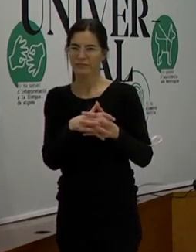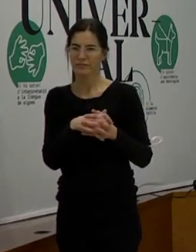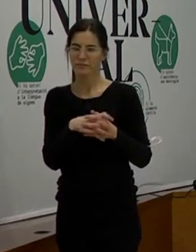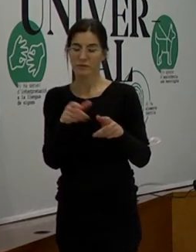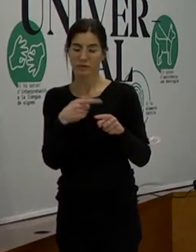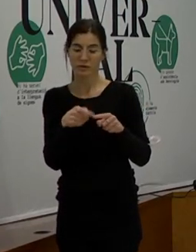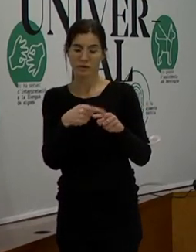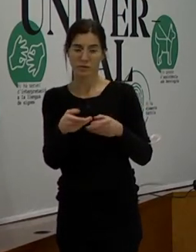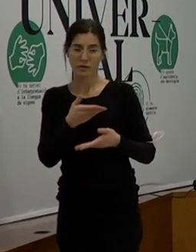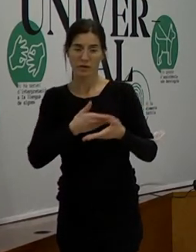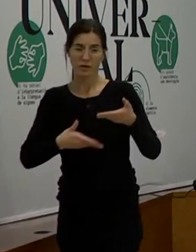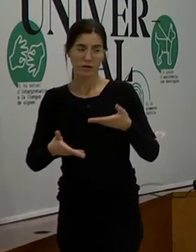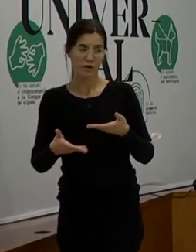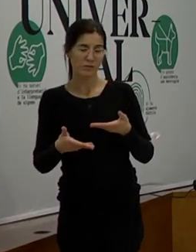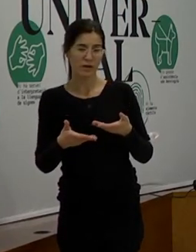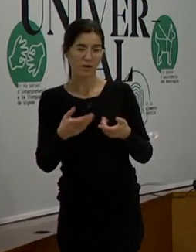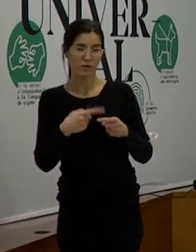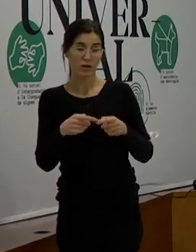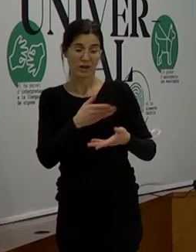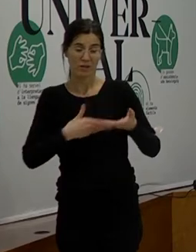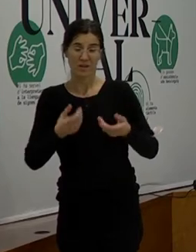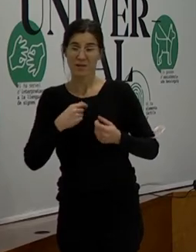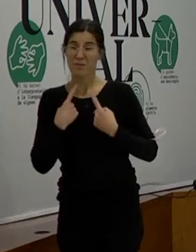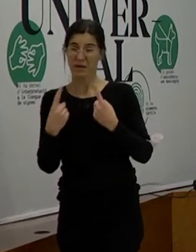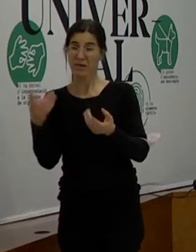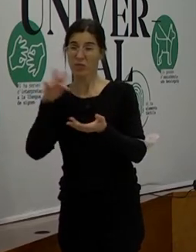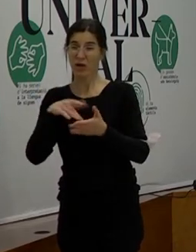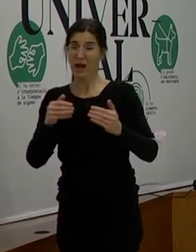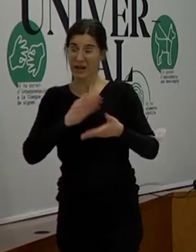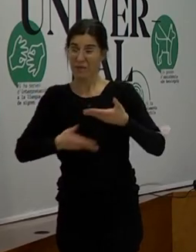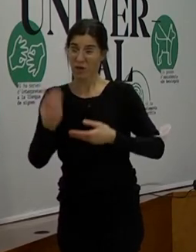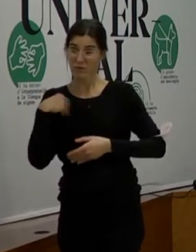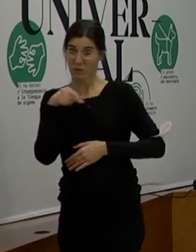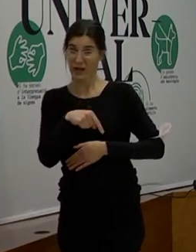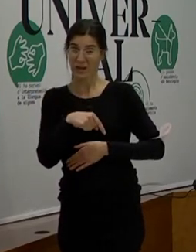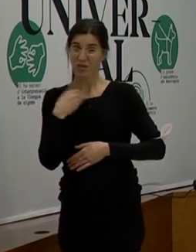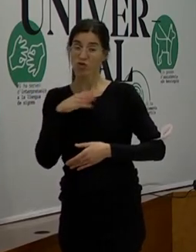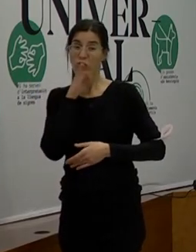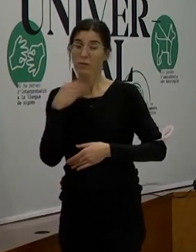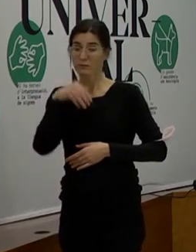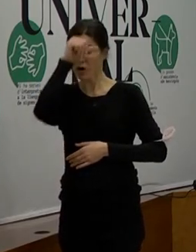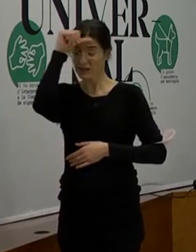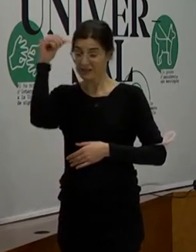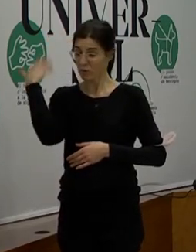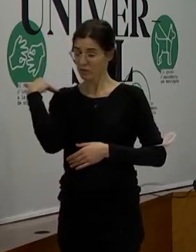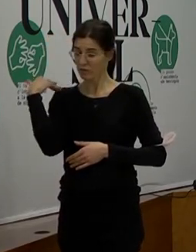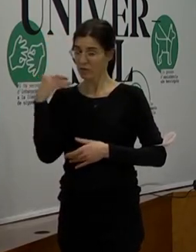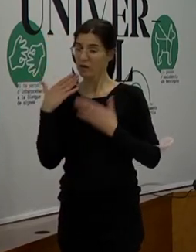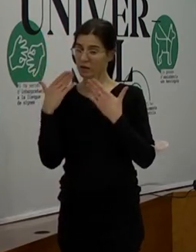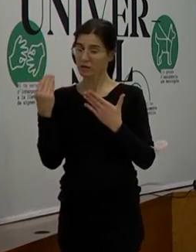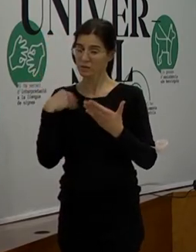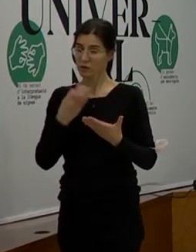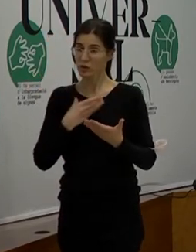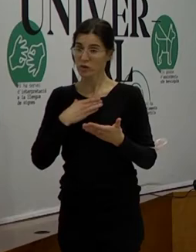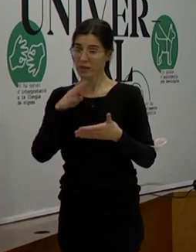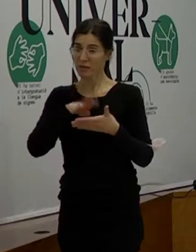Perquè canviamos lugares i canviamos vides. Mira, el primer canviador que s'ha posat aquí, el vam posar aquest estiu, es va fer, gràcies a